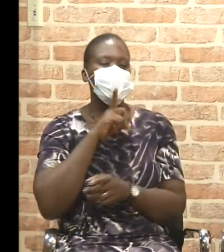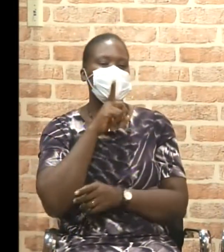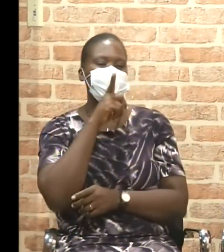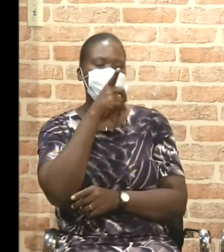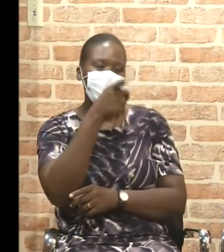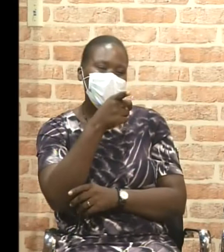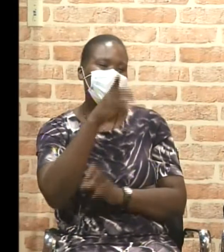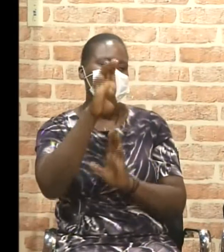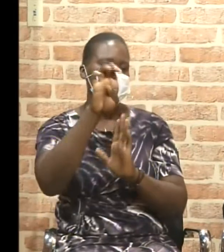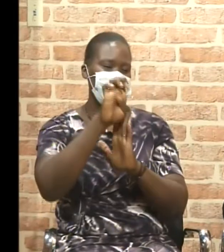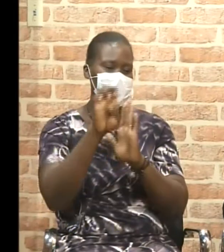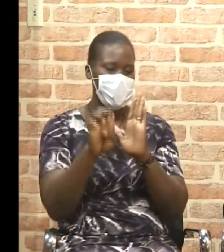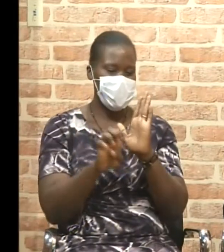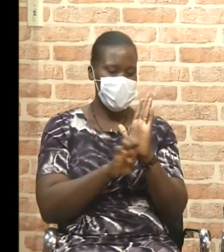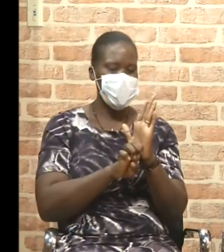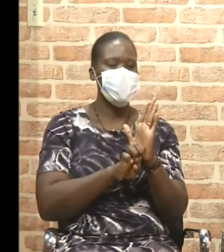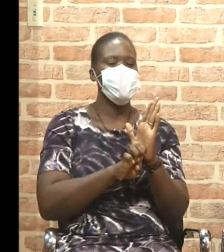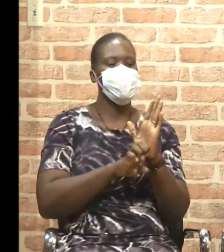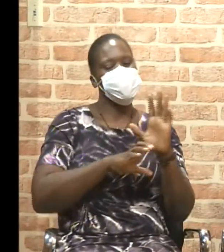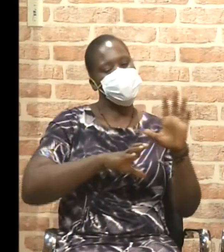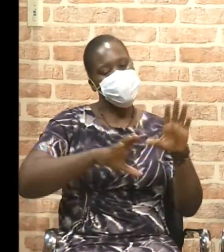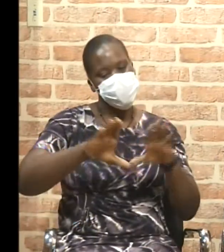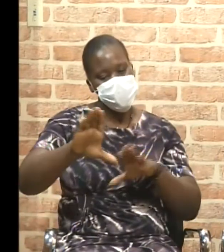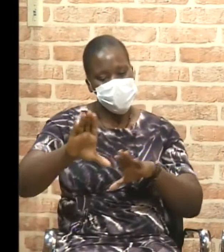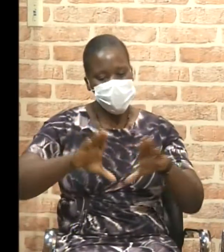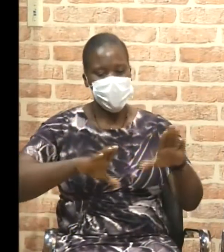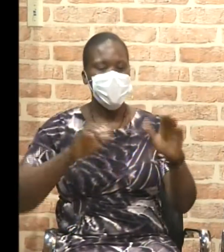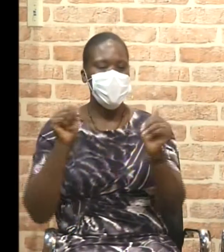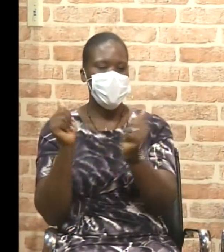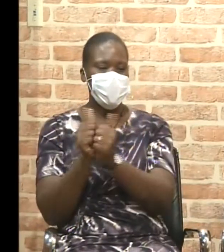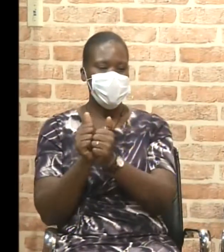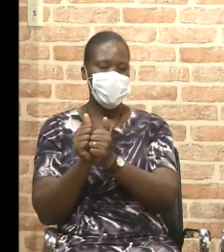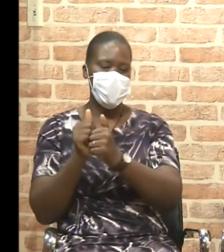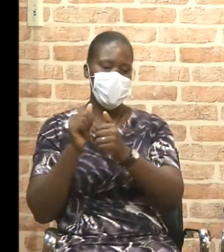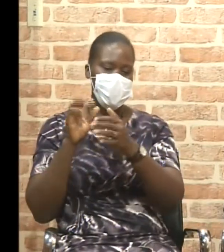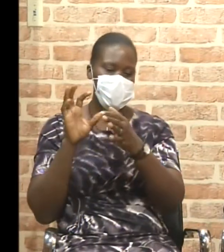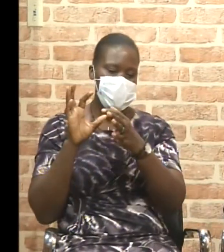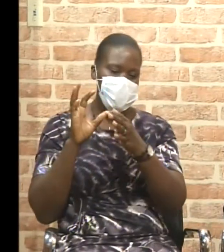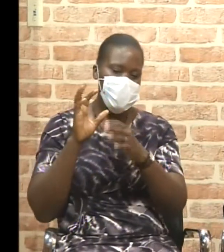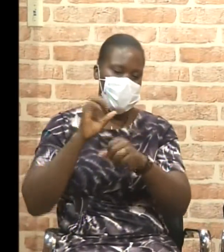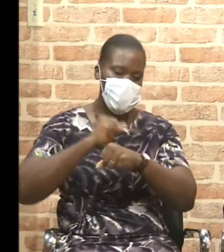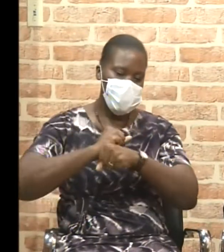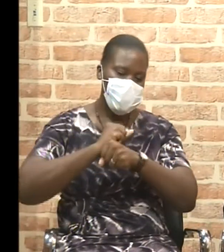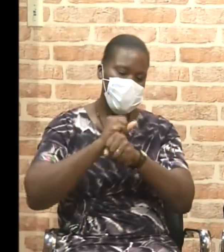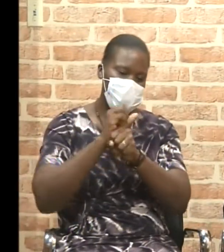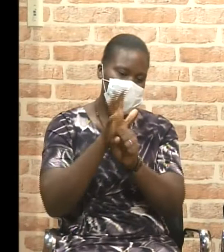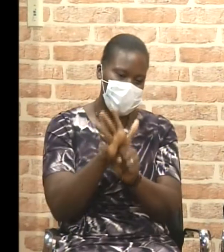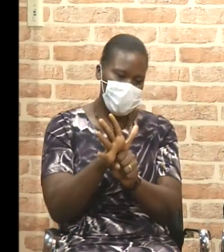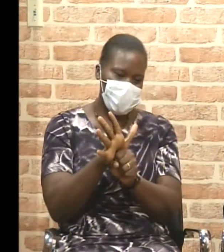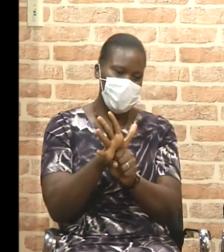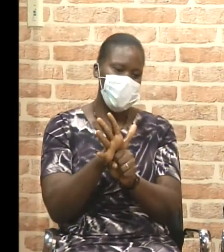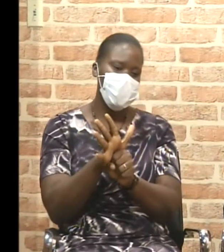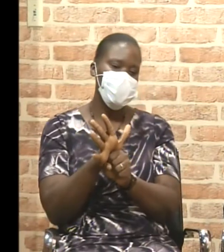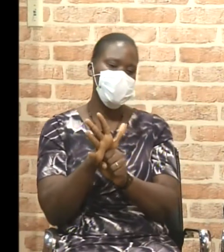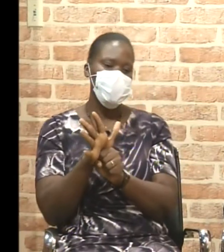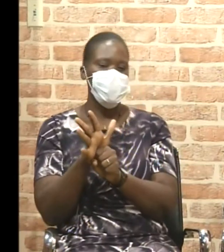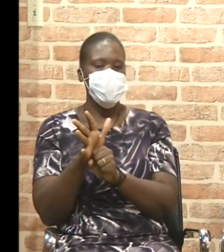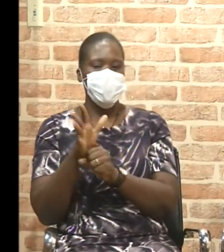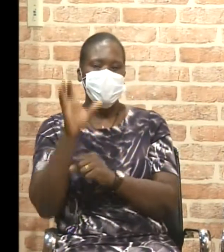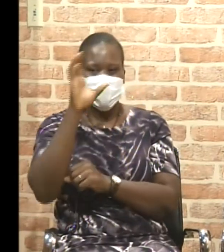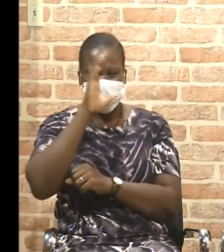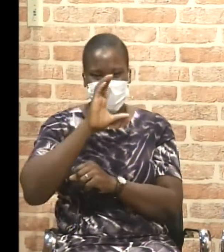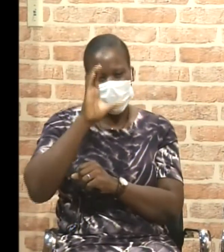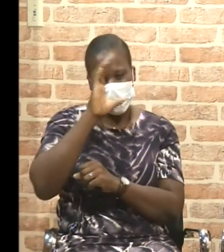que l'État, nous avons fait des présentations qui sont liées à COVID. Mais maintenant, nous avons vraiment contacté quelques